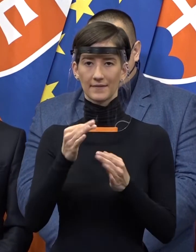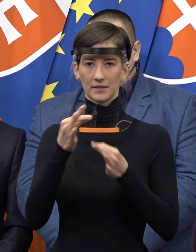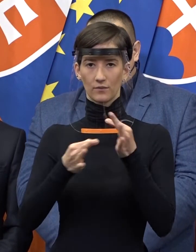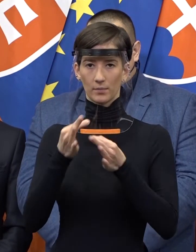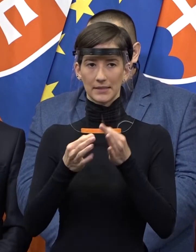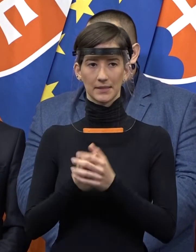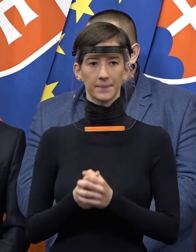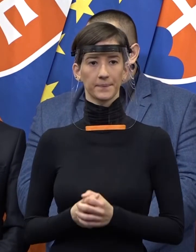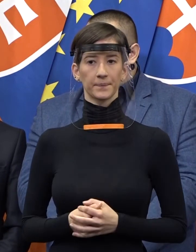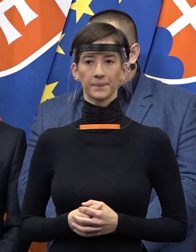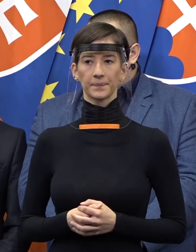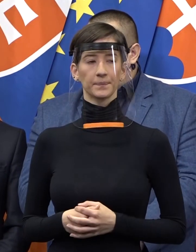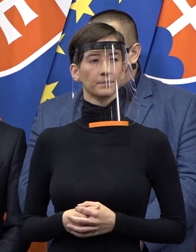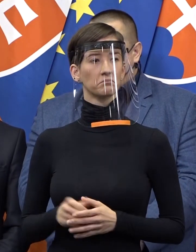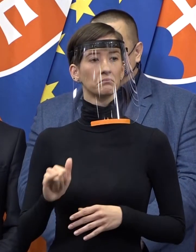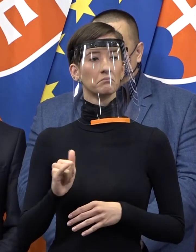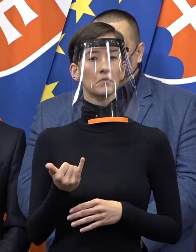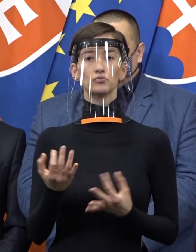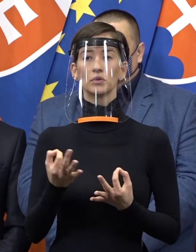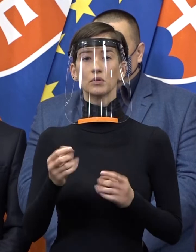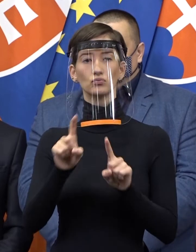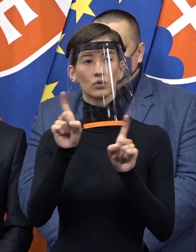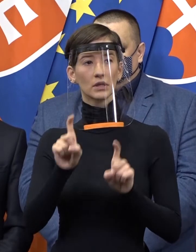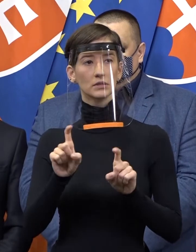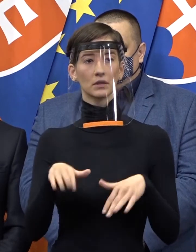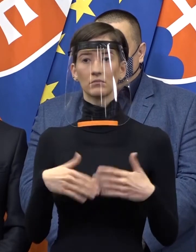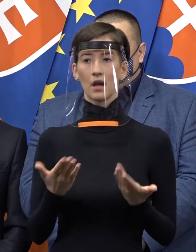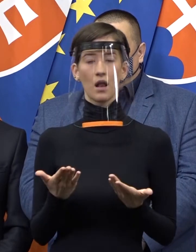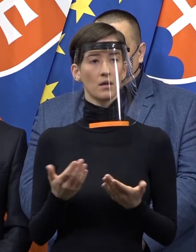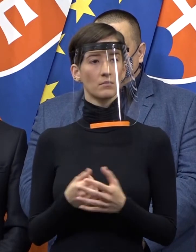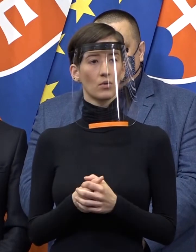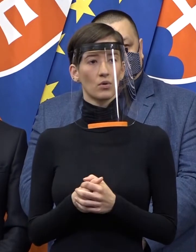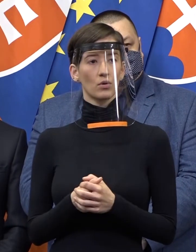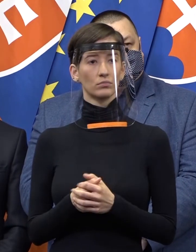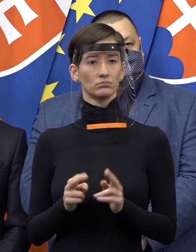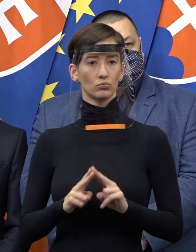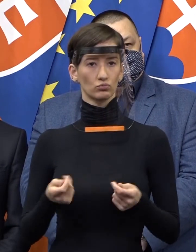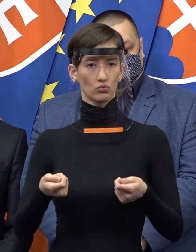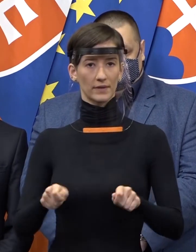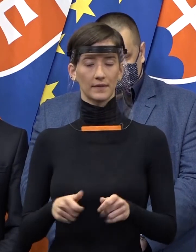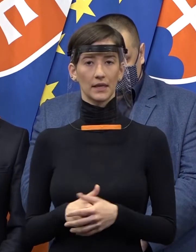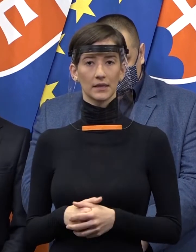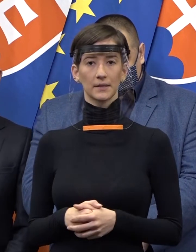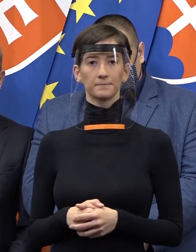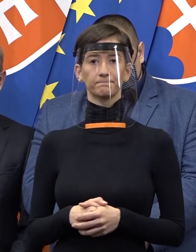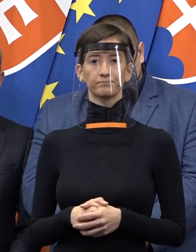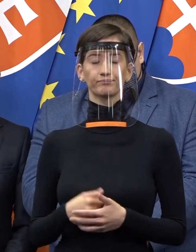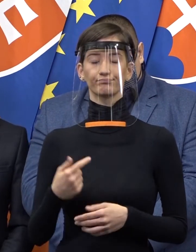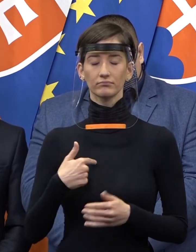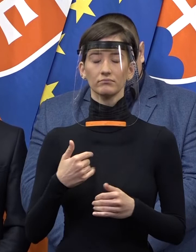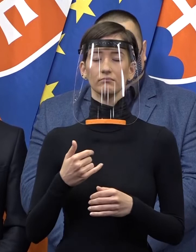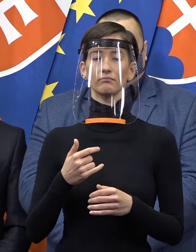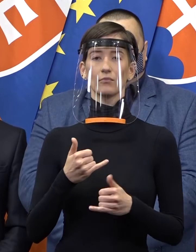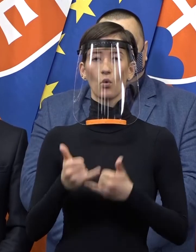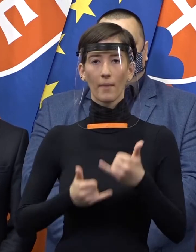veľmi pekne. Tak, kolegovia, máme ešte nejaké otázky? Alebo nie? Možno pán premiér na záver niečo by sme dodali? Ešte raz, ďakujem veľmi